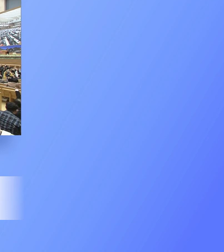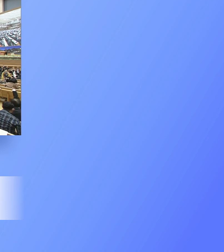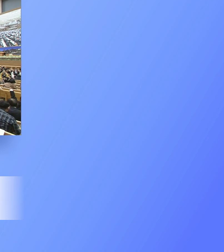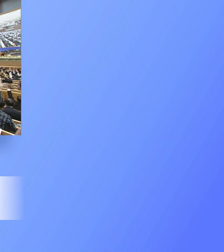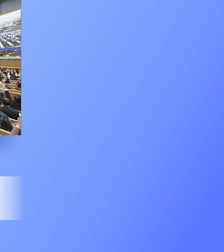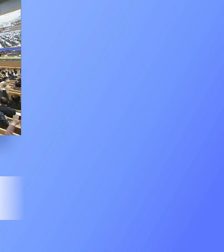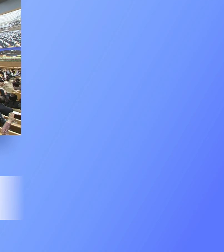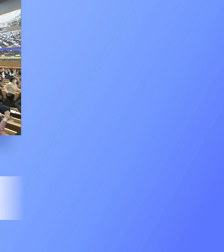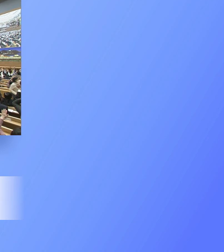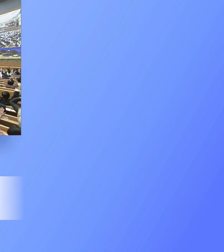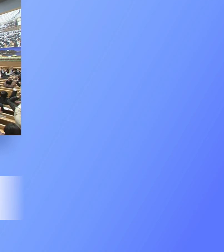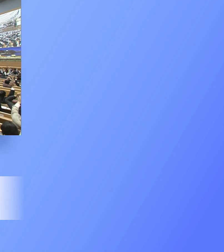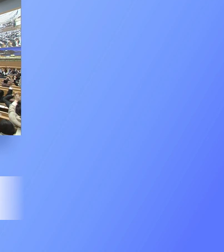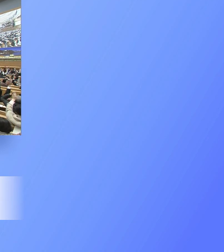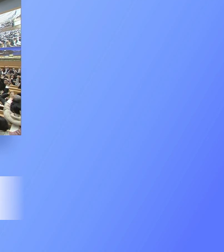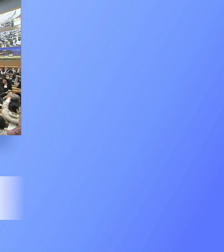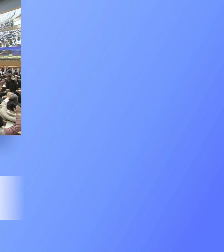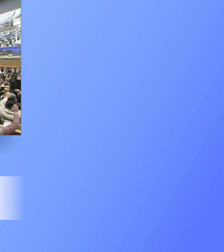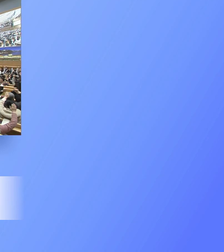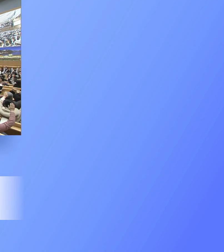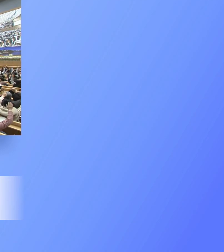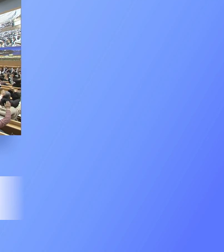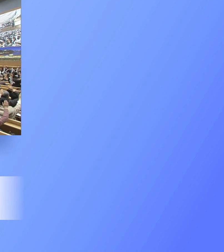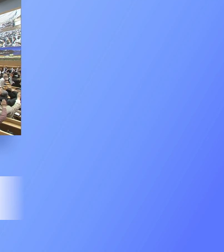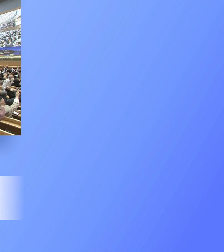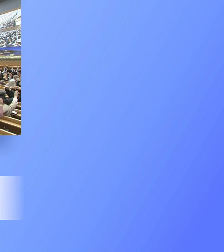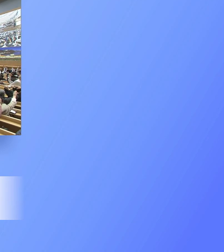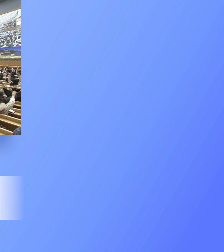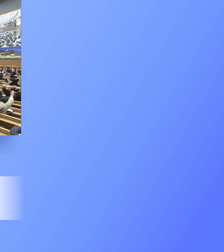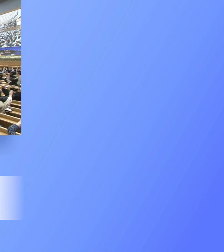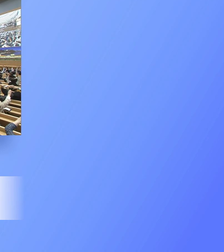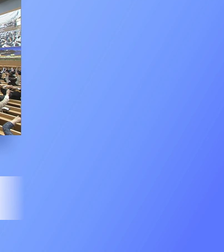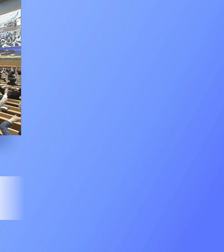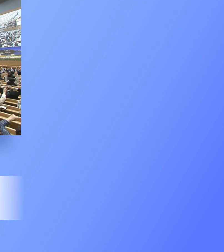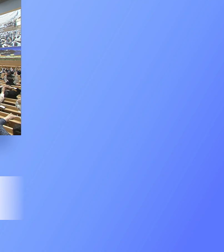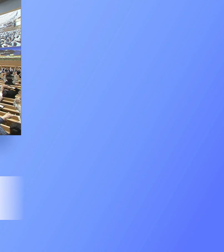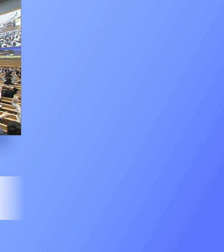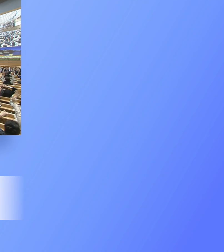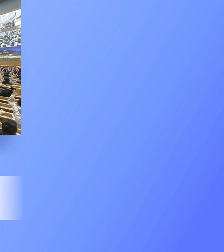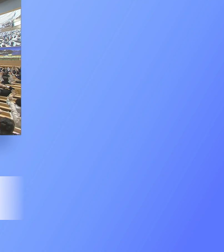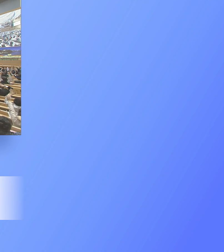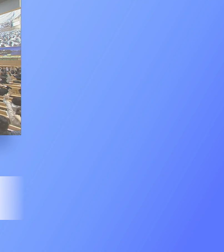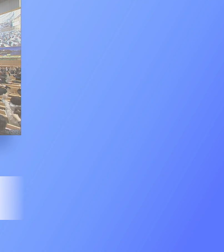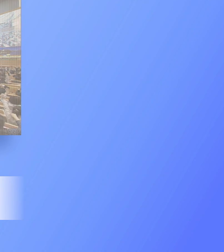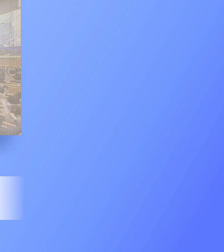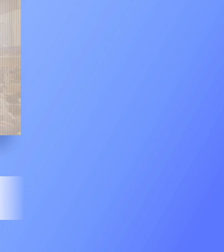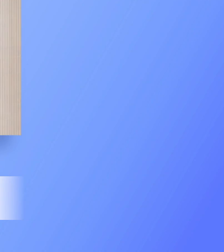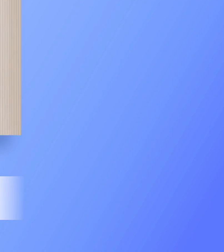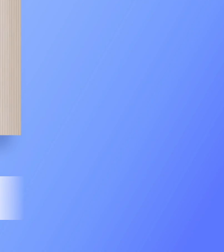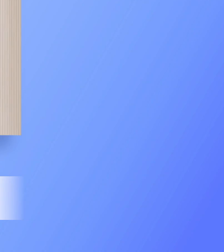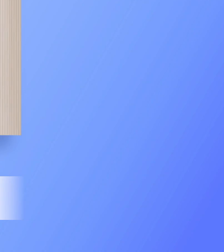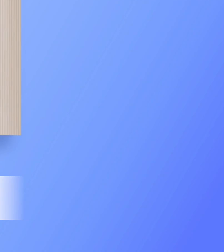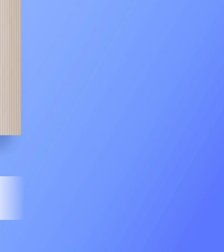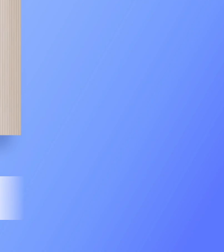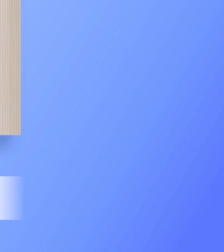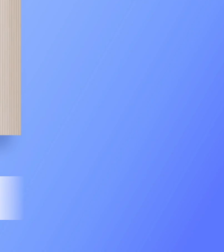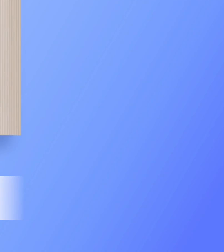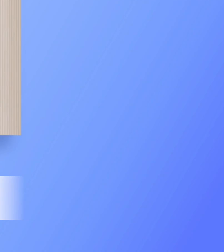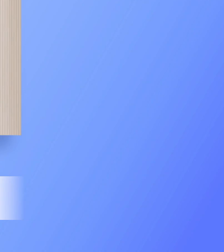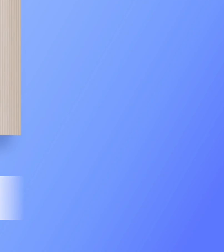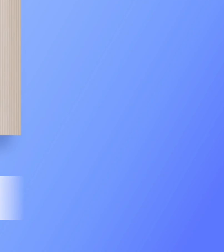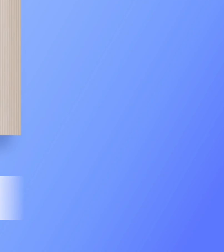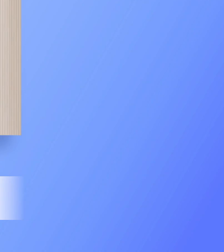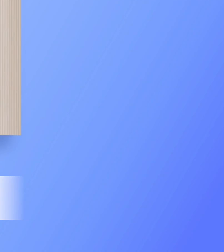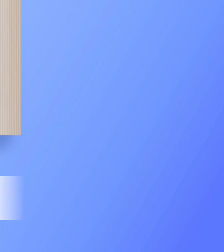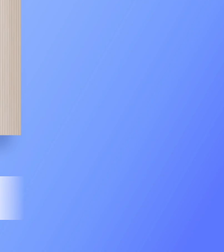살아계신 하나님, 주가 날 위하여 살찐고 피 흘려 죽으심이 웬 말입니까? 주가 날 위하여